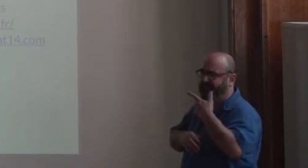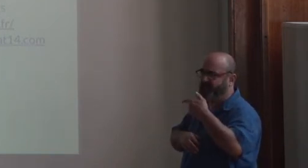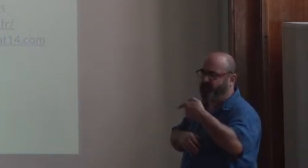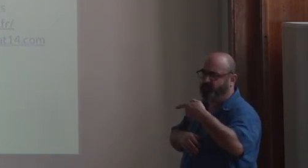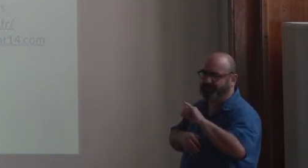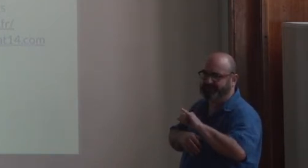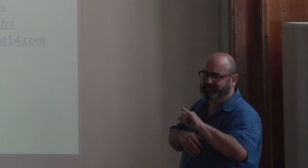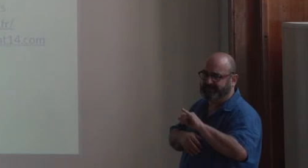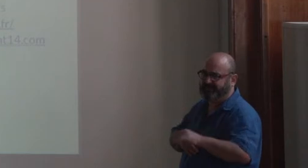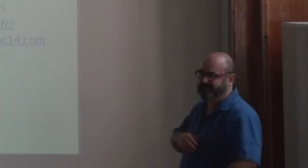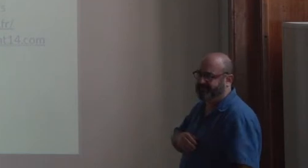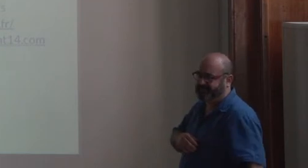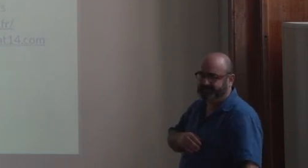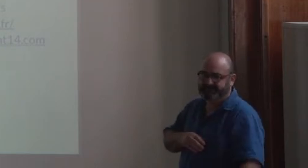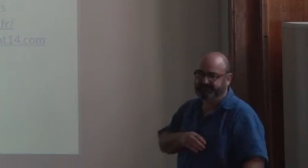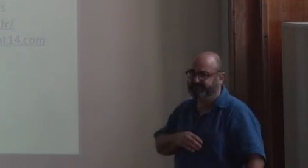Ok.